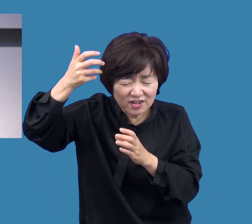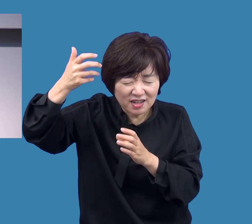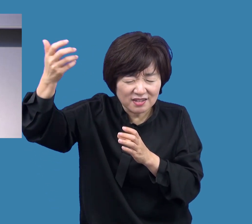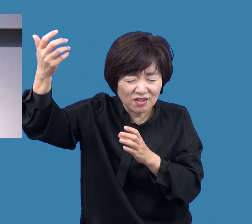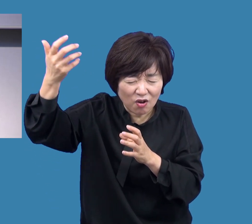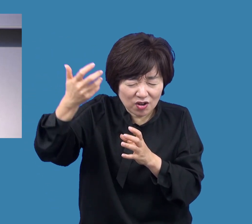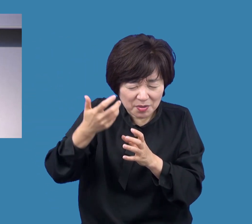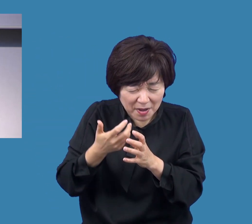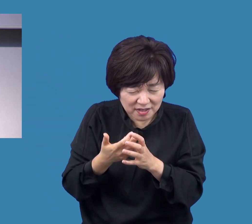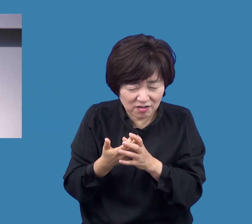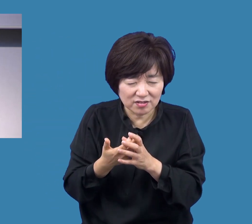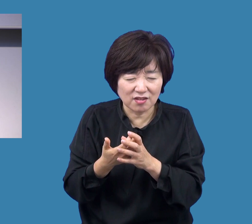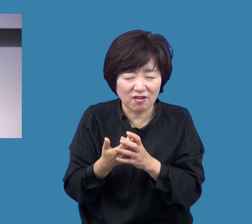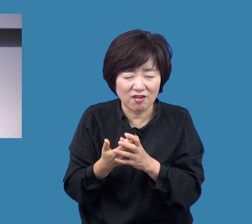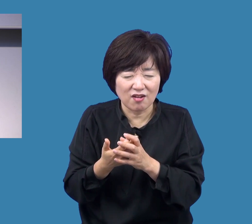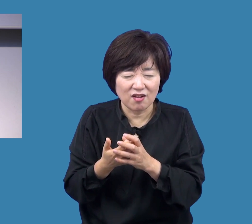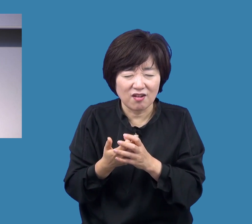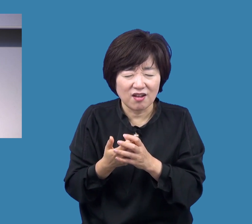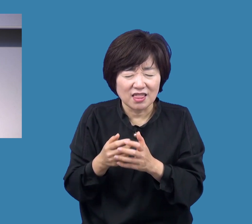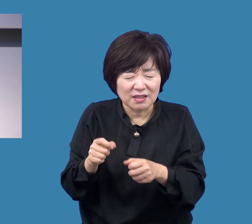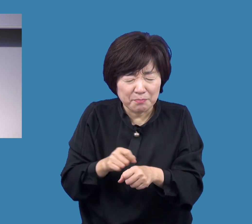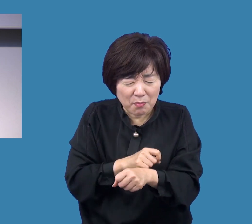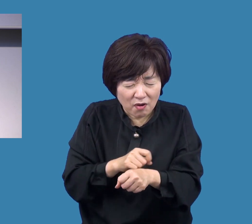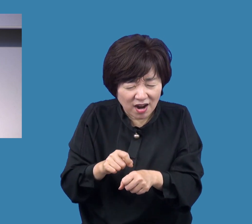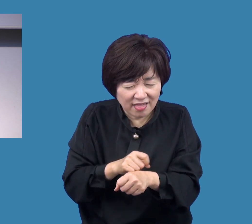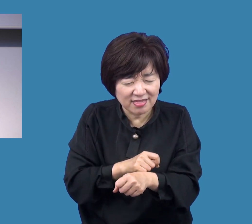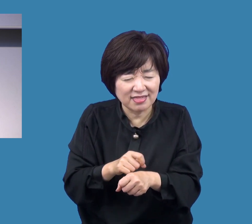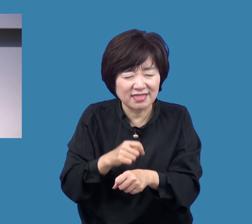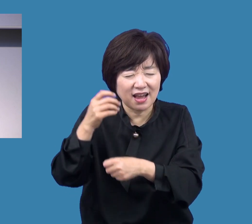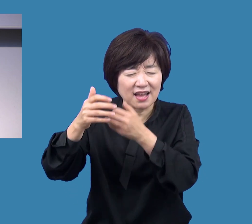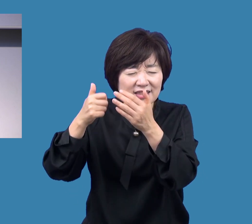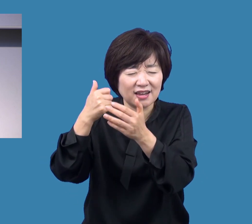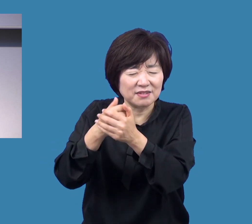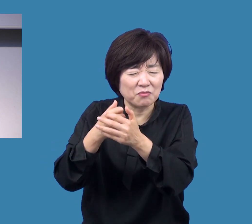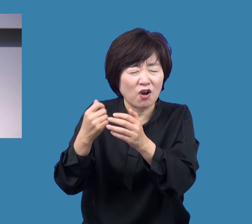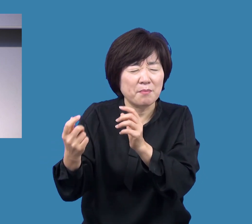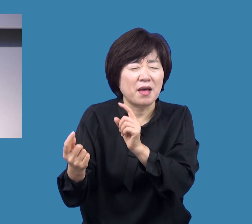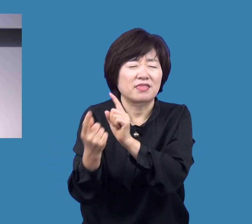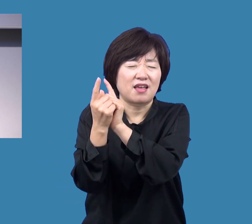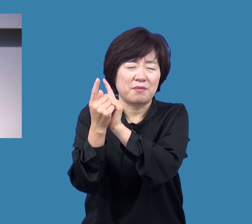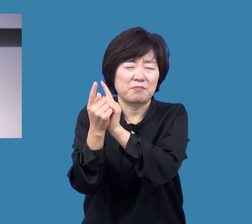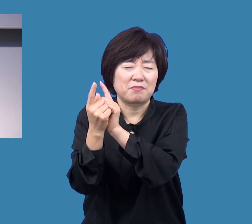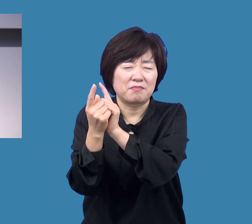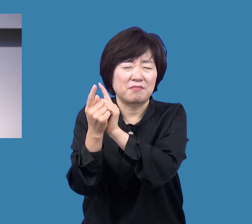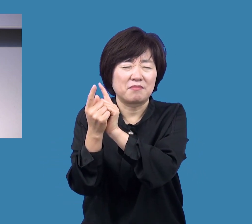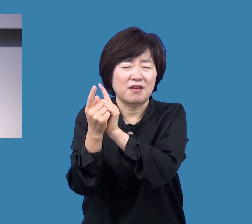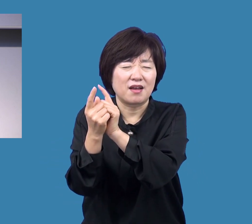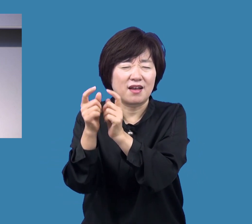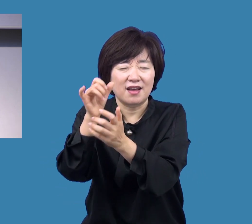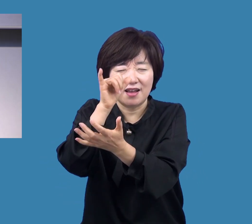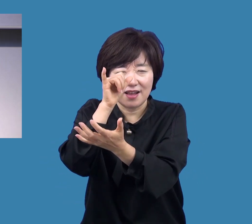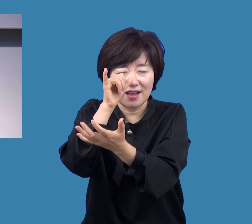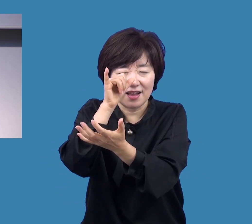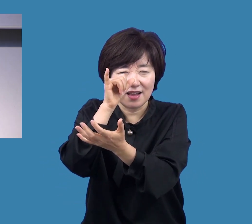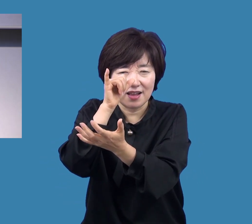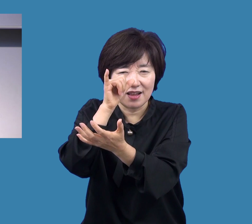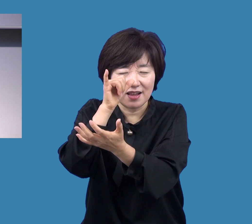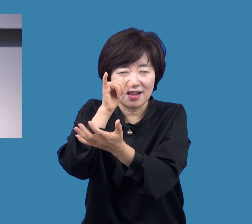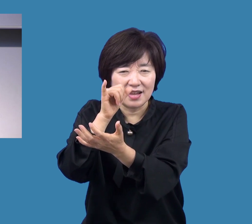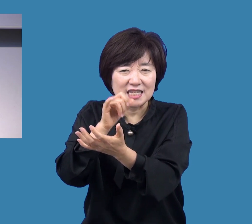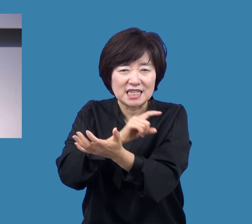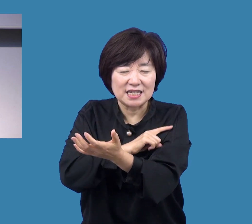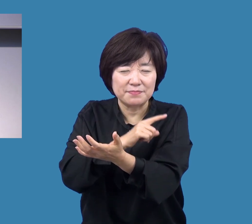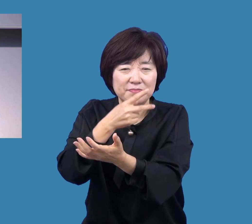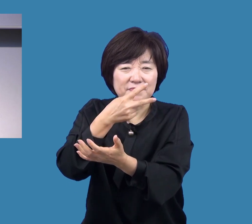성령께서 임하시면서 좀 특별한 약간 하나님과의 인카운터가 일어났는데 그 인카운터 가운데 하나님이 저에게 이제 다니엘이라고 하는